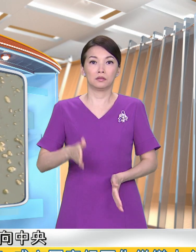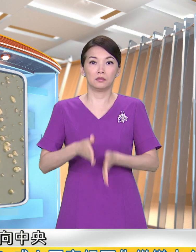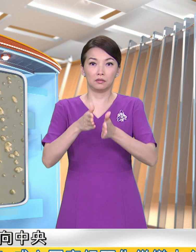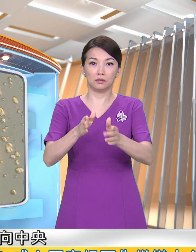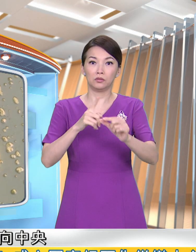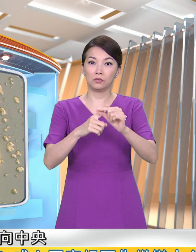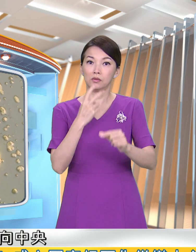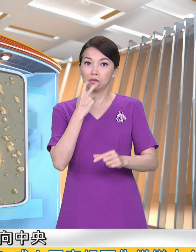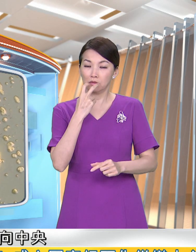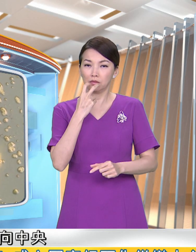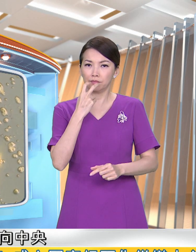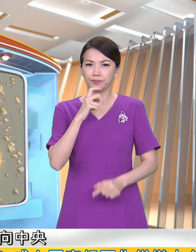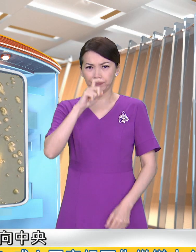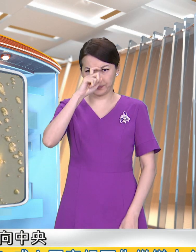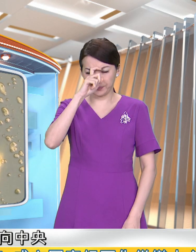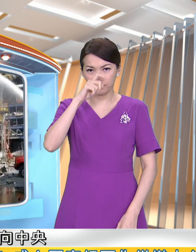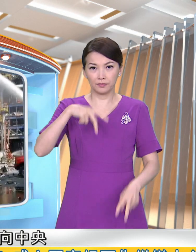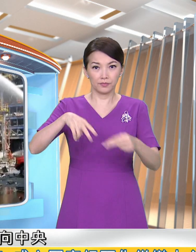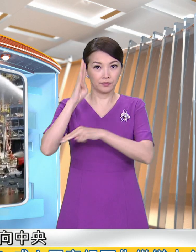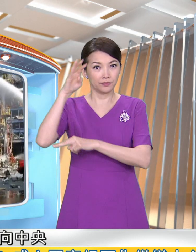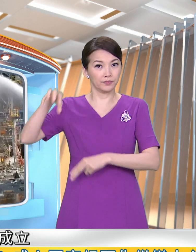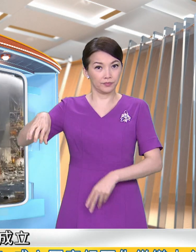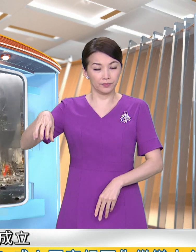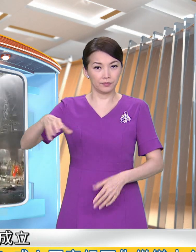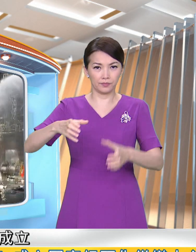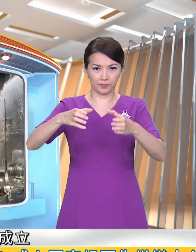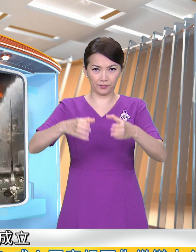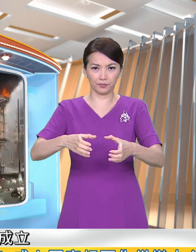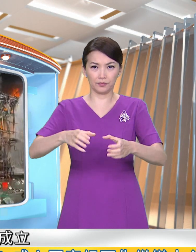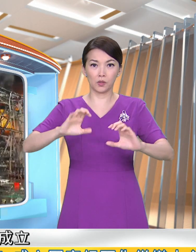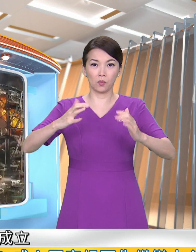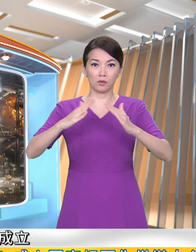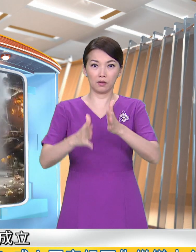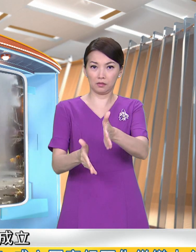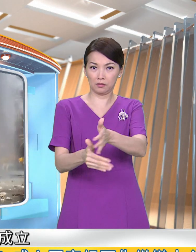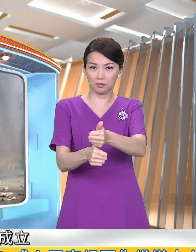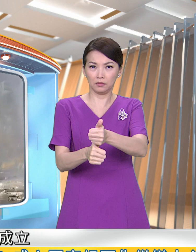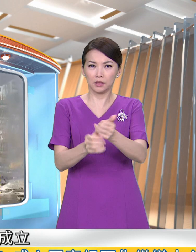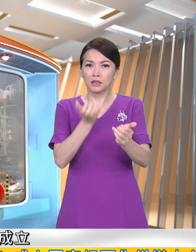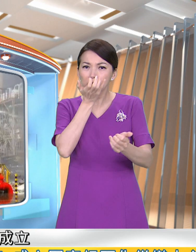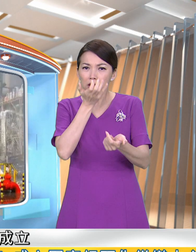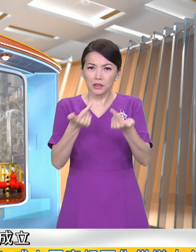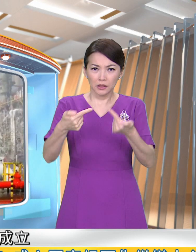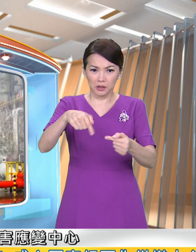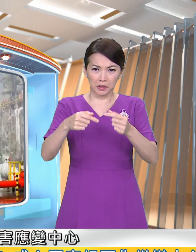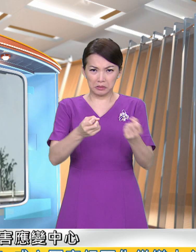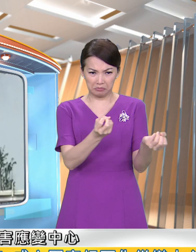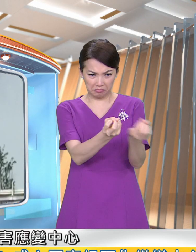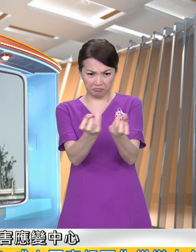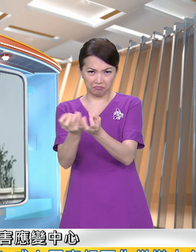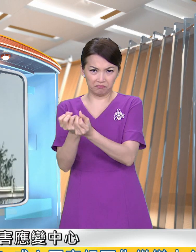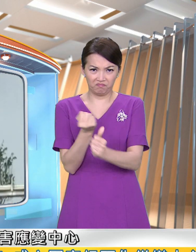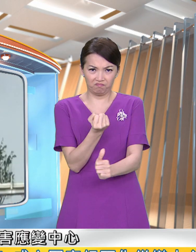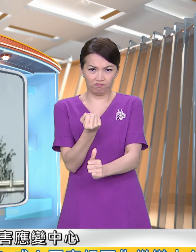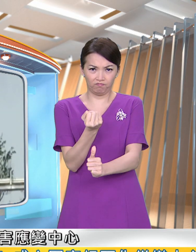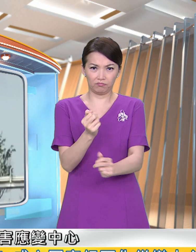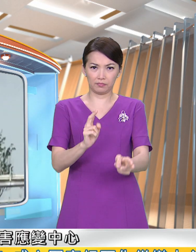矛头指向中央，要求行政院应该成立国家级的石化灾